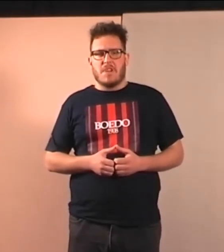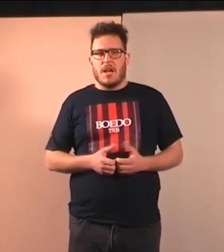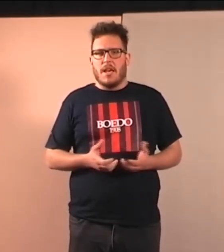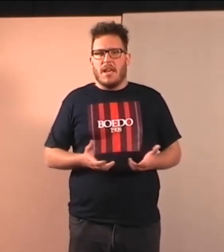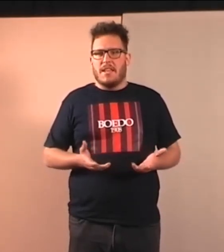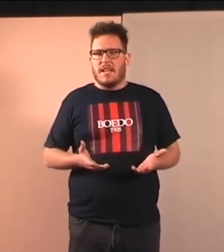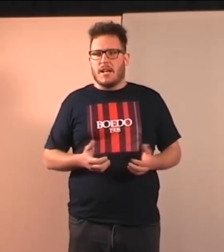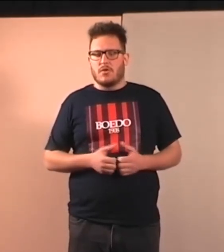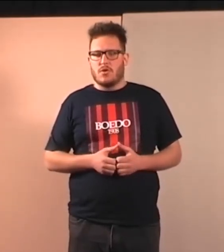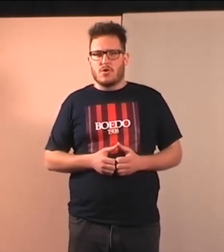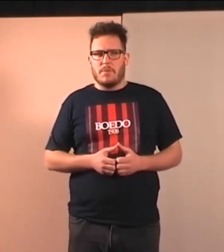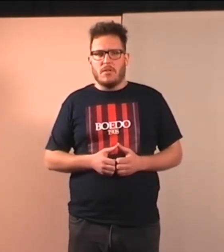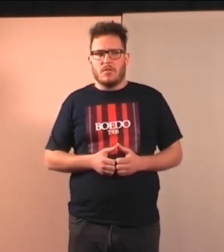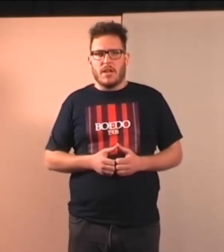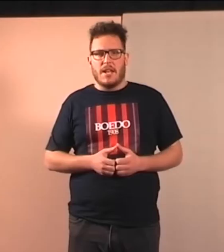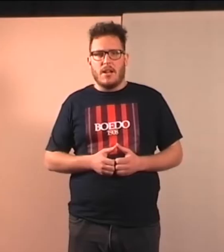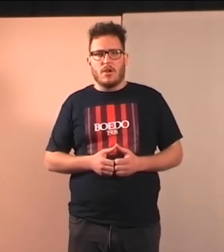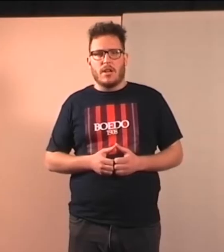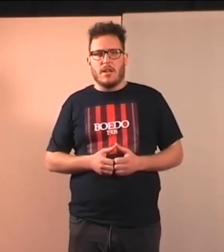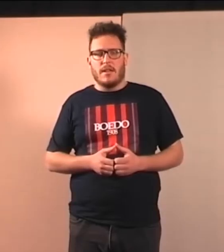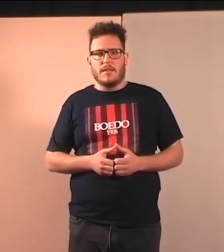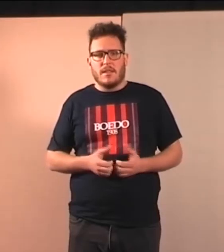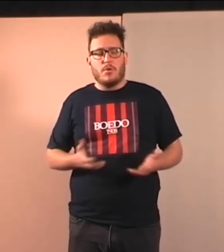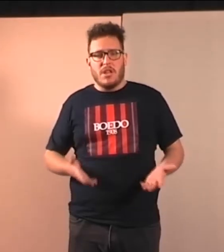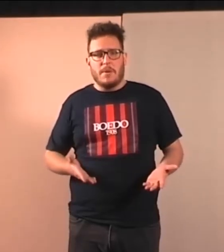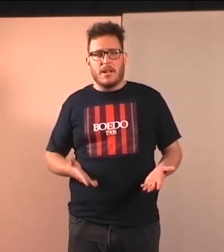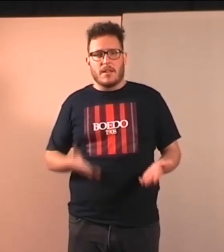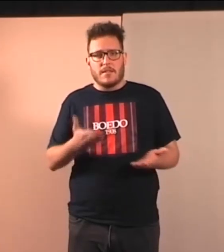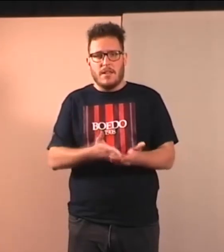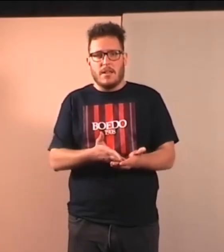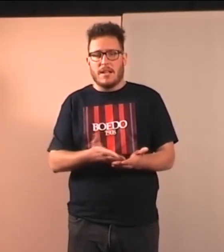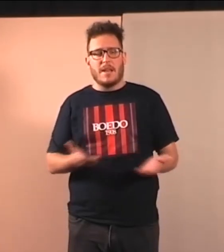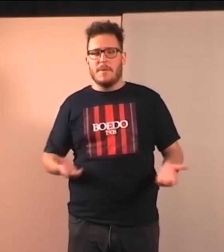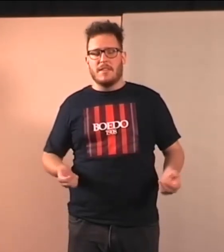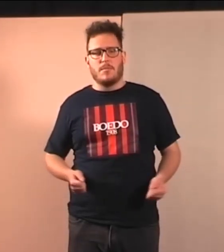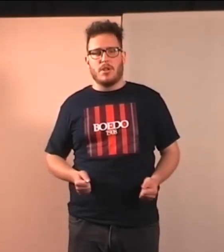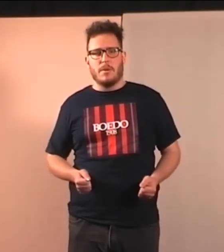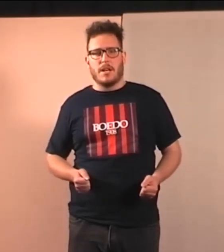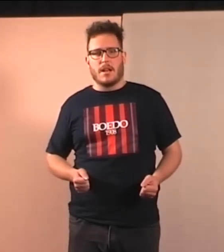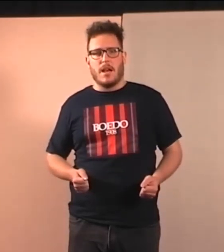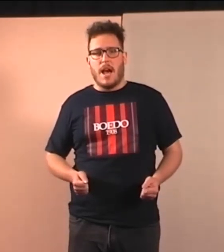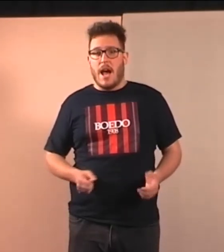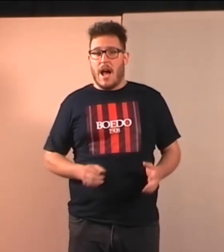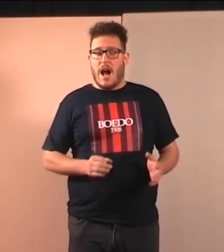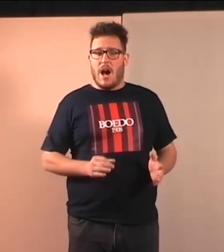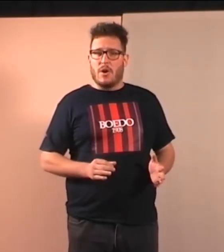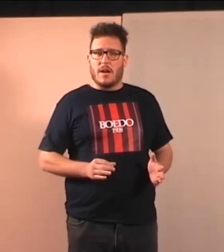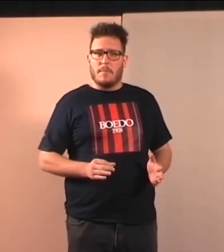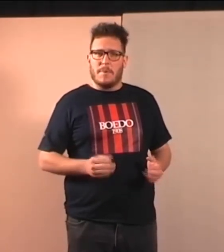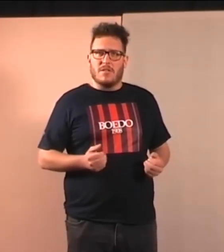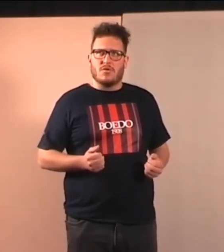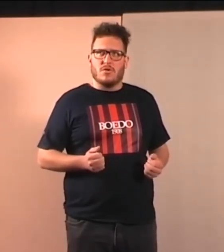En este caso yo pienso que era algo que se podía evitar Sí, claramente se podía evitar Ahora, pienso